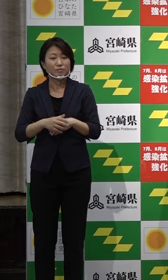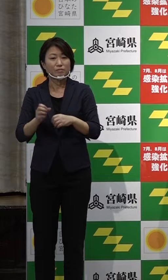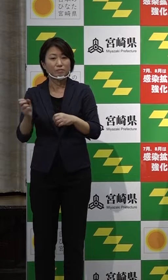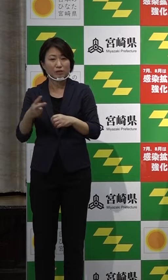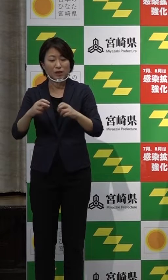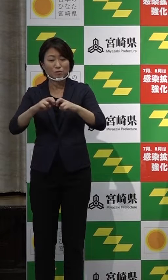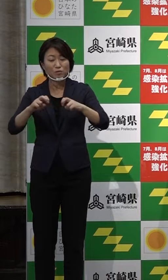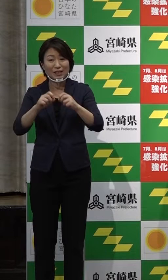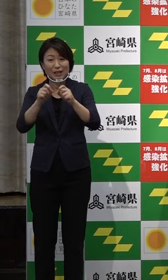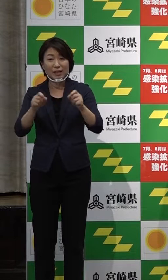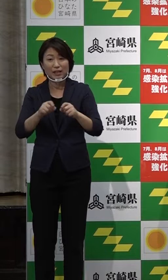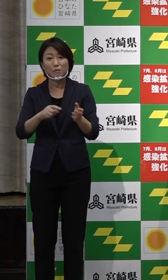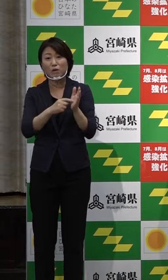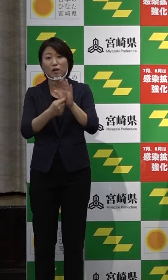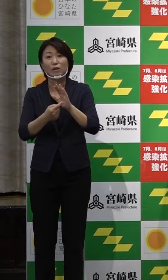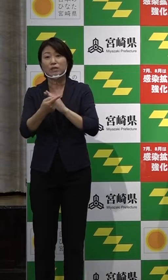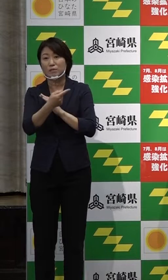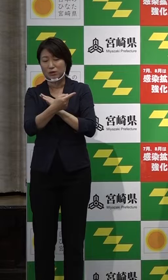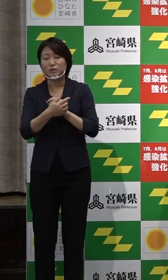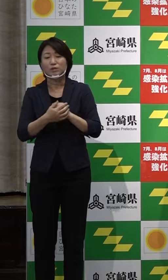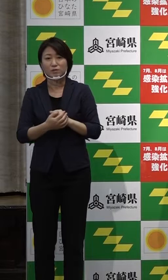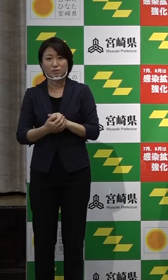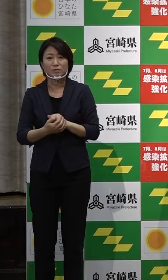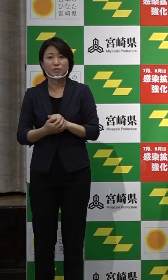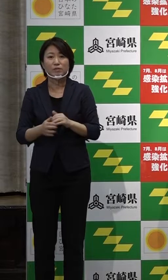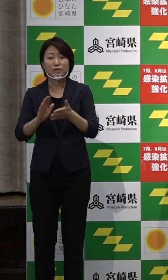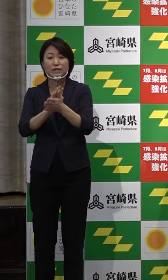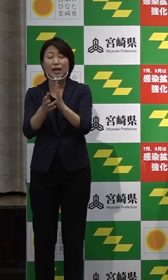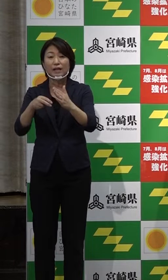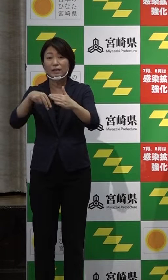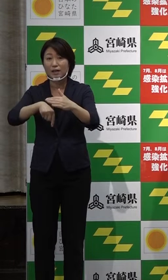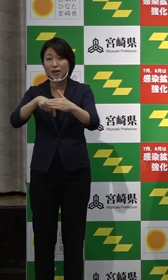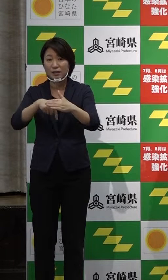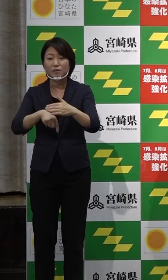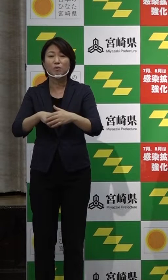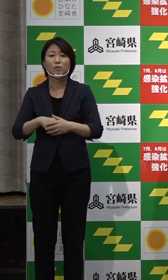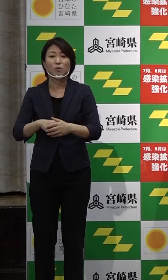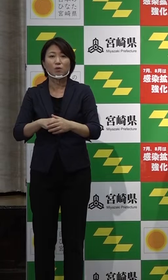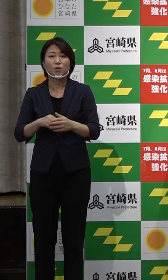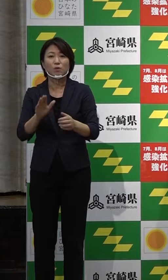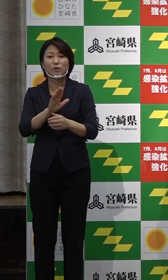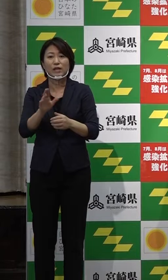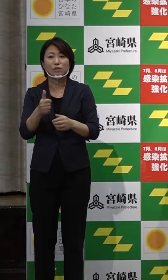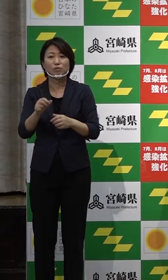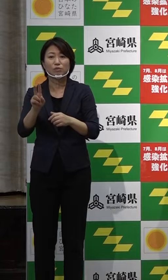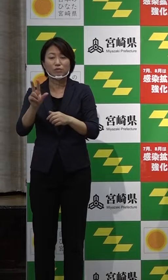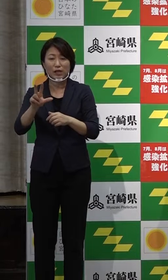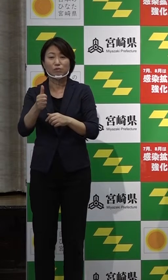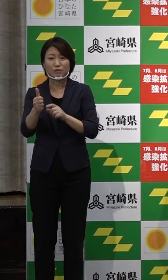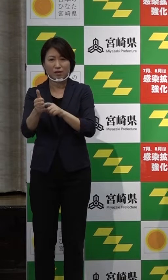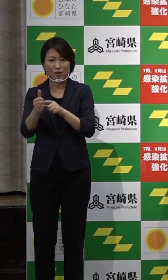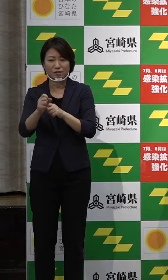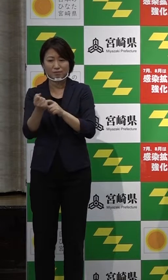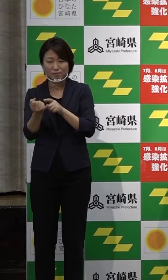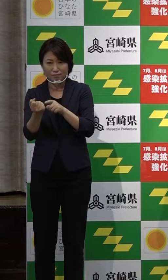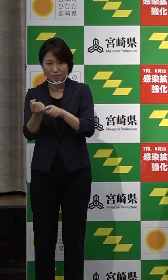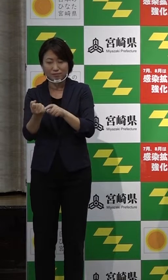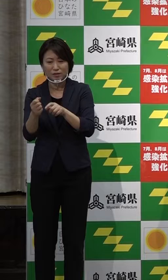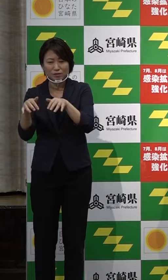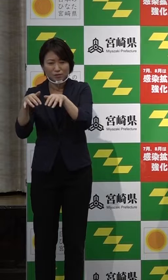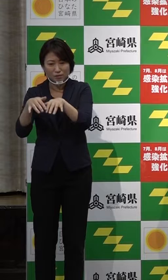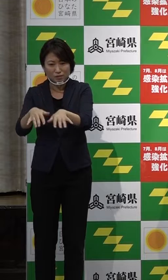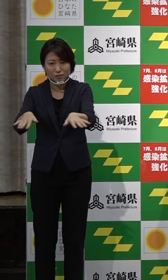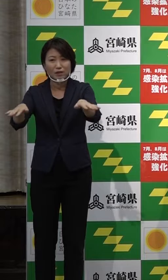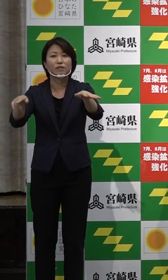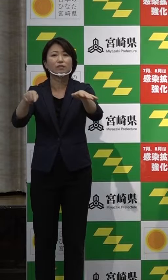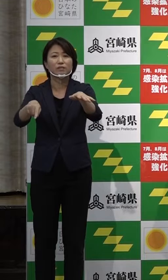ているということで、先ほど見ていただきましたように本県におきましてもデルタ株の置き換わりがいよいよ本格的に進みつつあるという